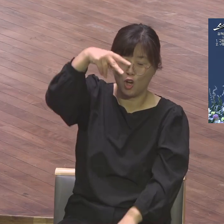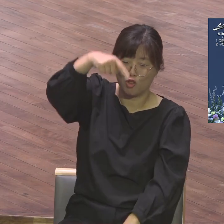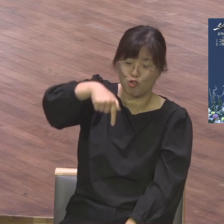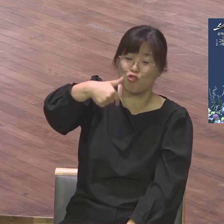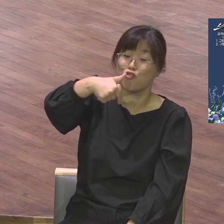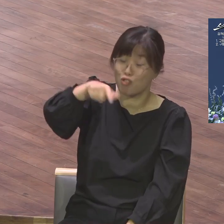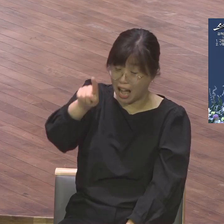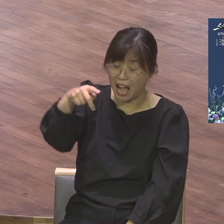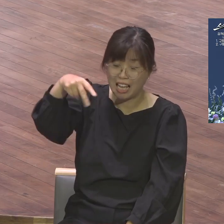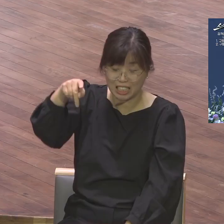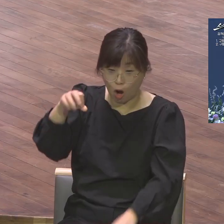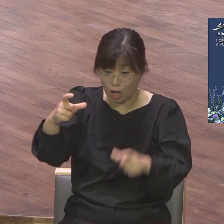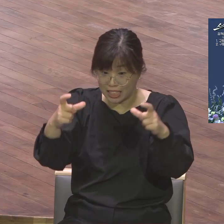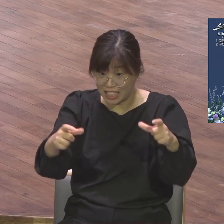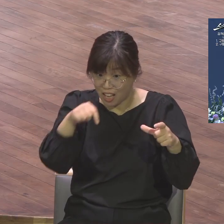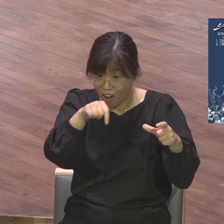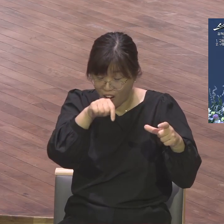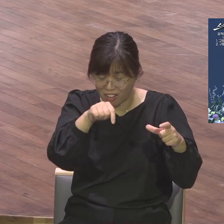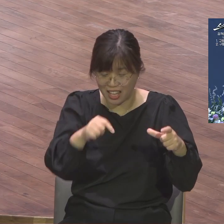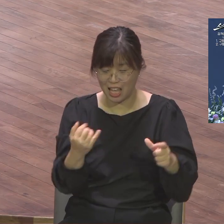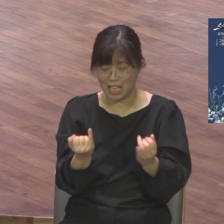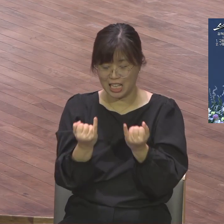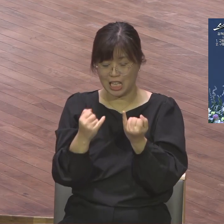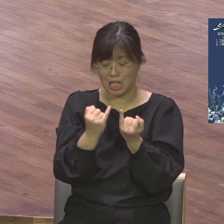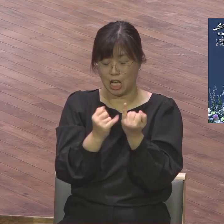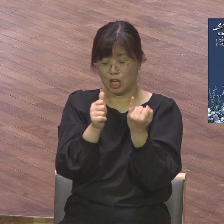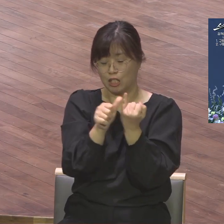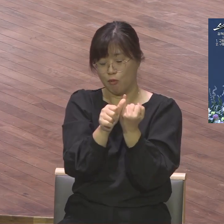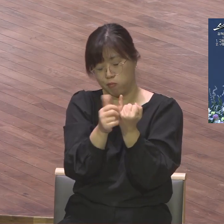창피해서 혼자 숨어 다니던 이 여자, 예수님을